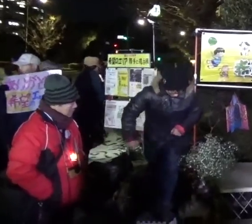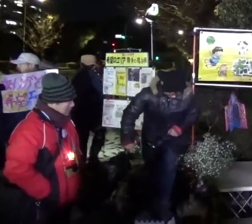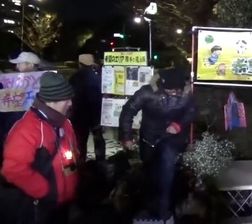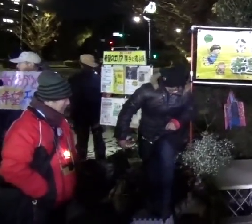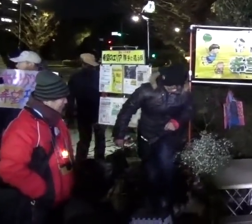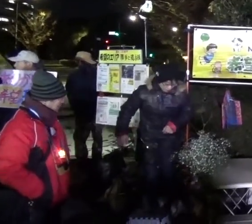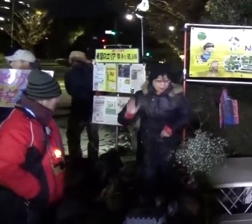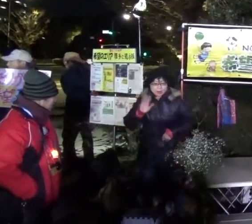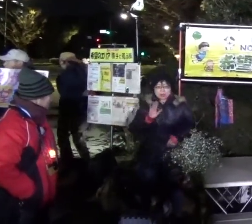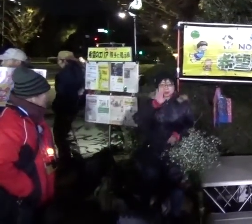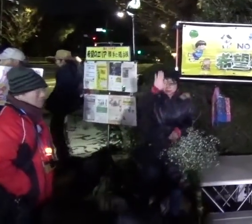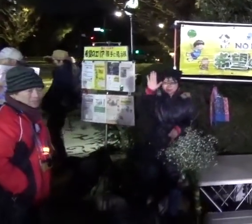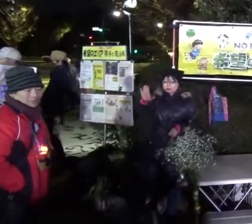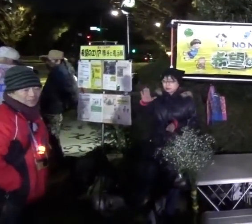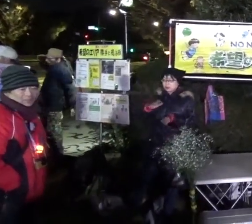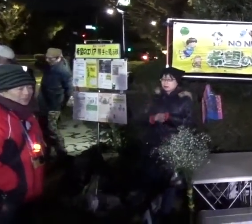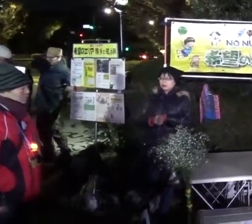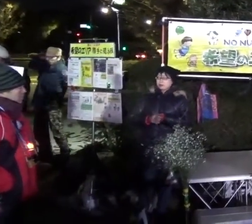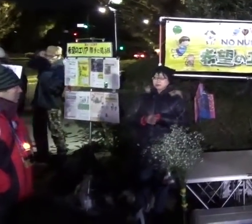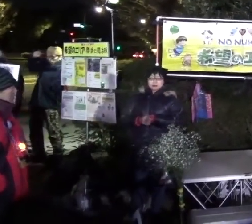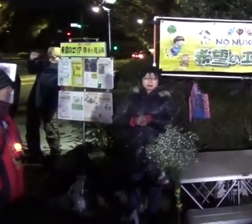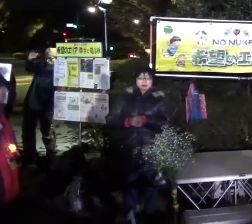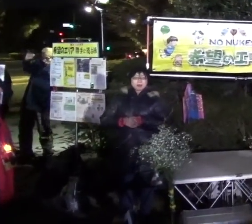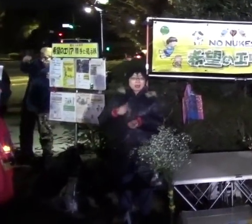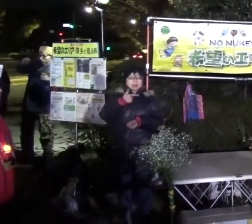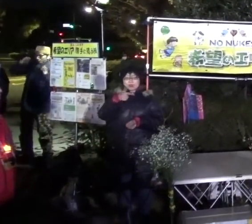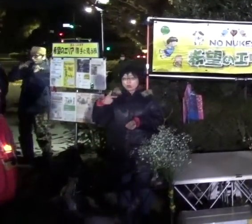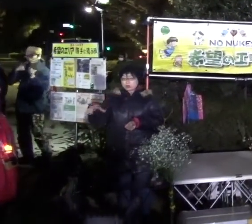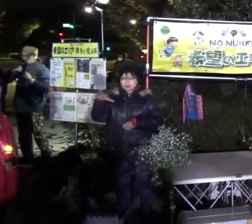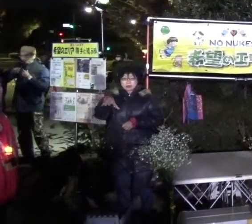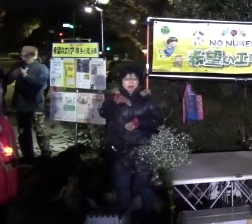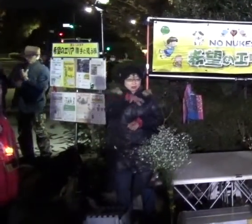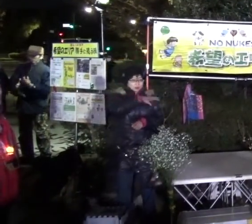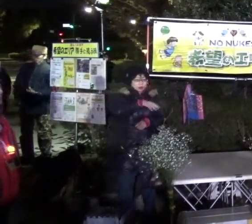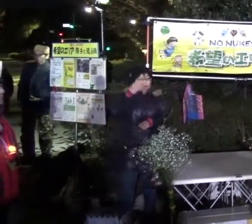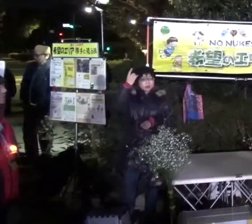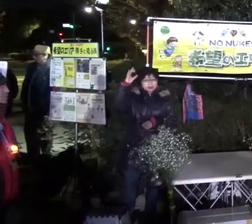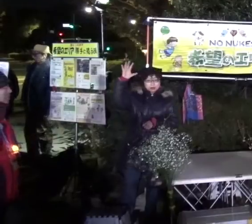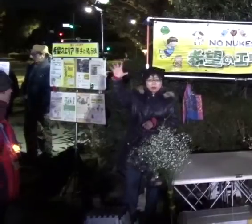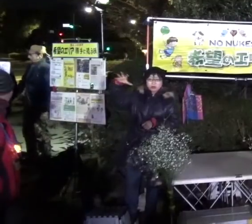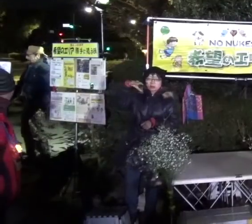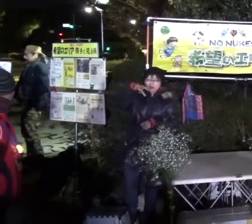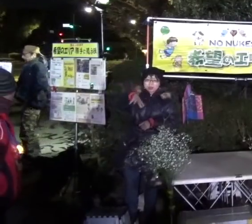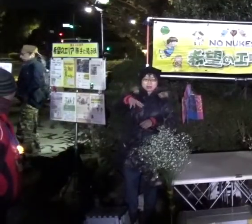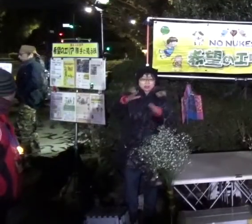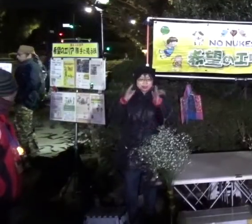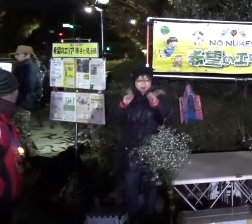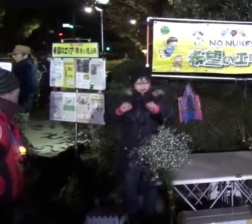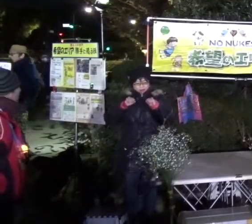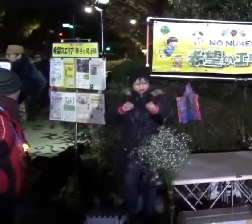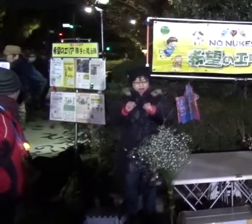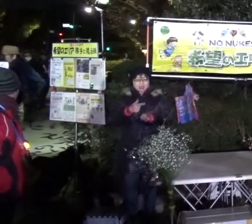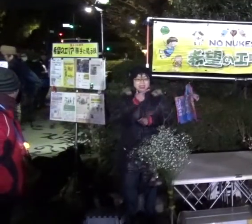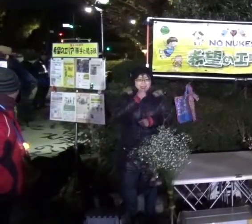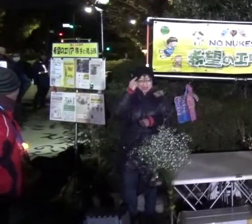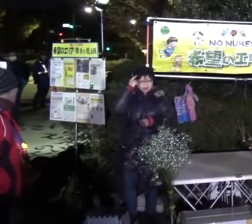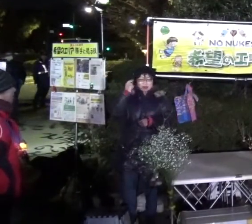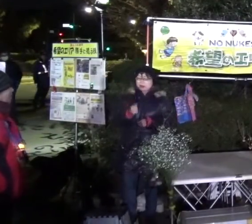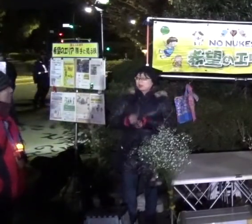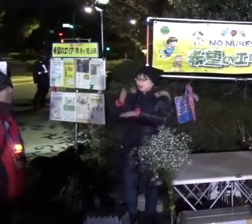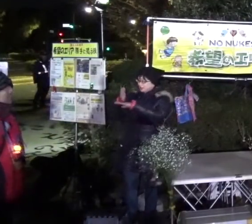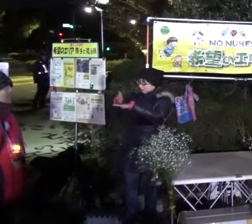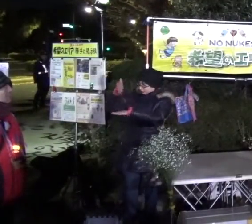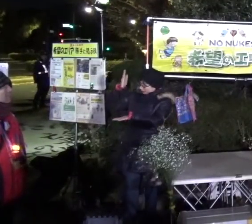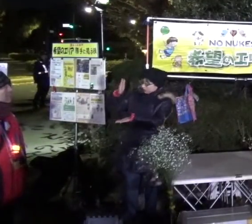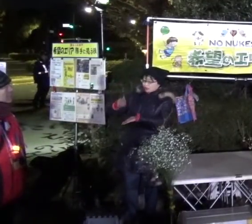いい。これからもね、あの経産省前やいろんなところでも希望のエリアとして、 そうです、頑張ってください。 声を上げていただきたいと思います。ありがとう